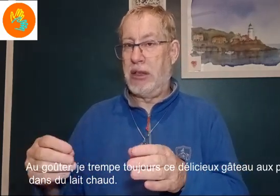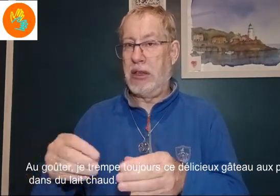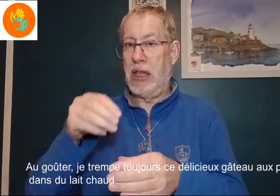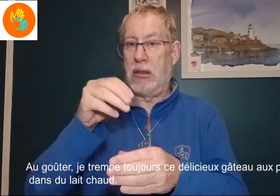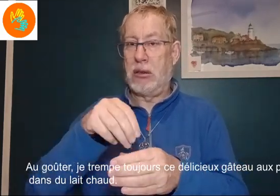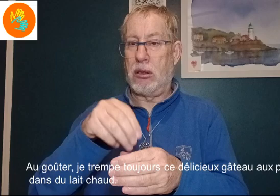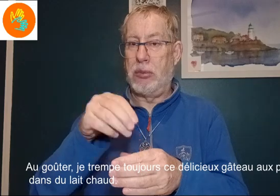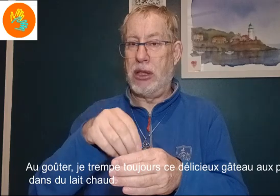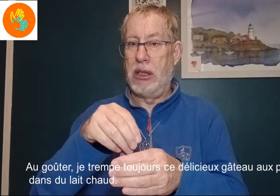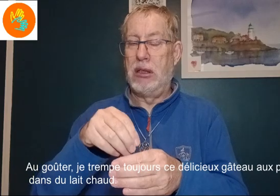il y a tremper,